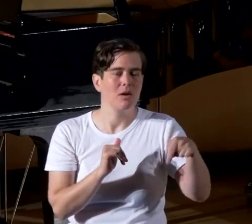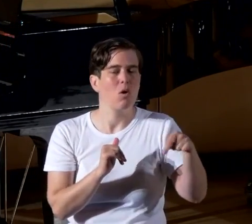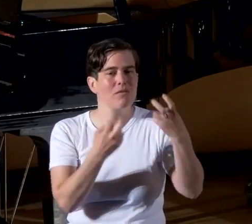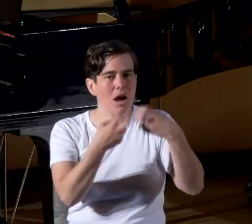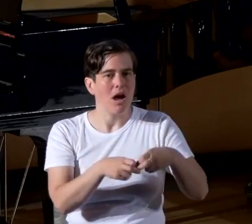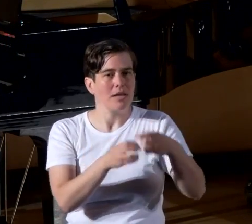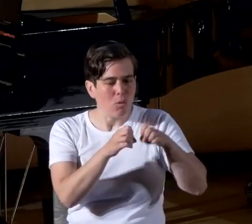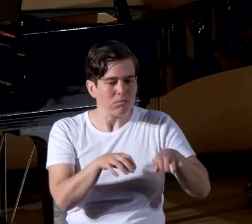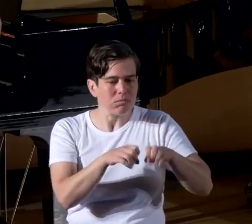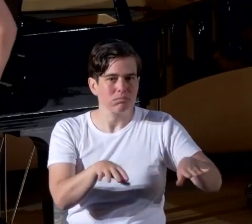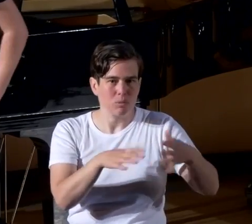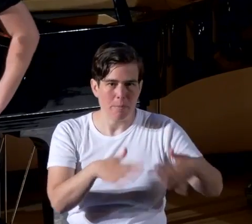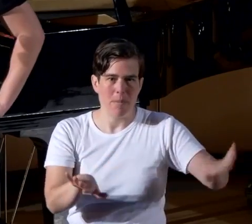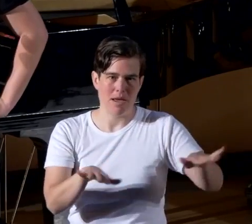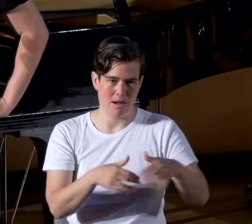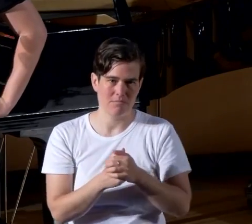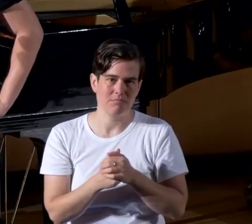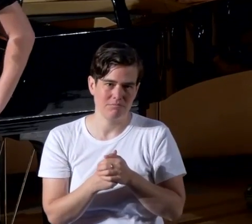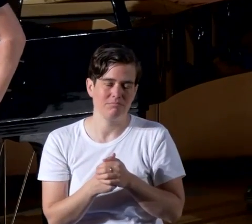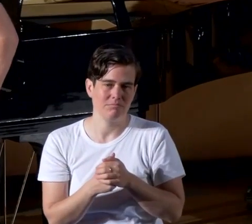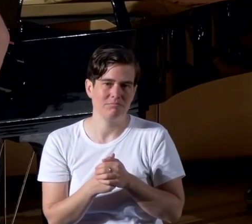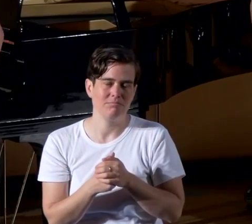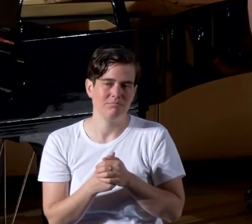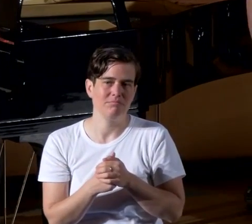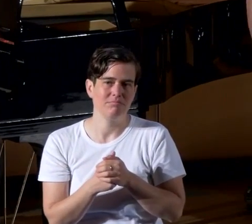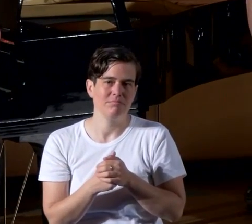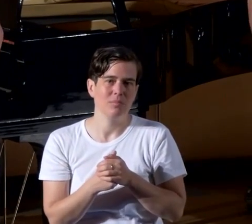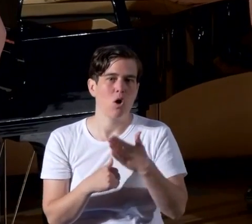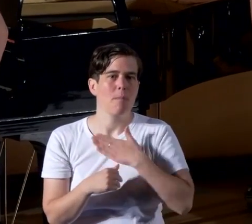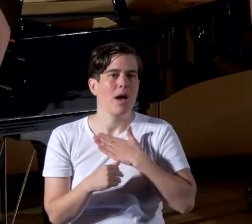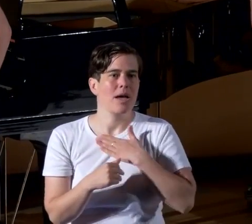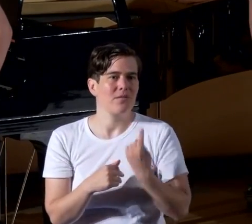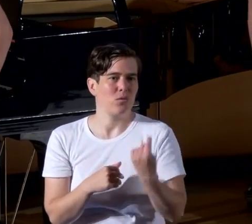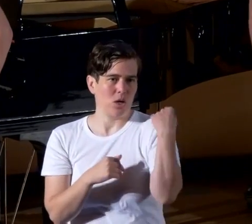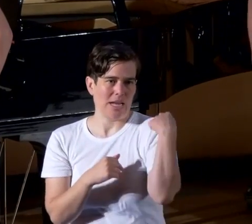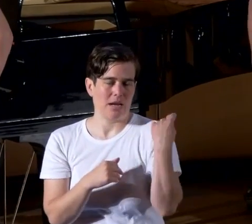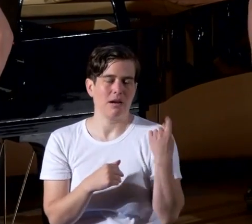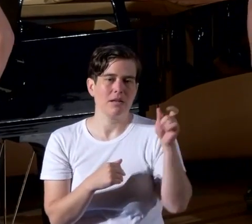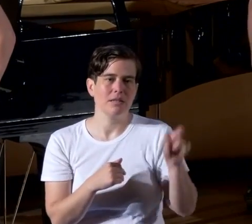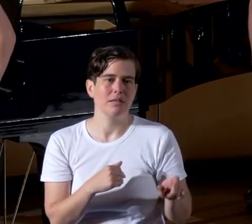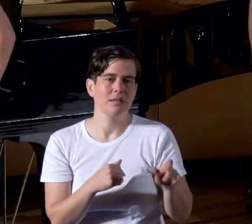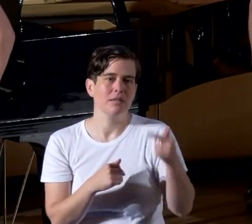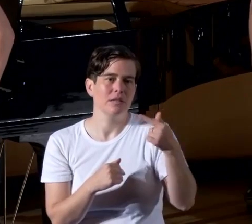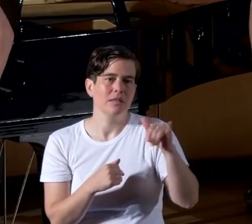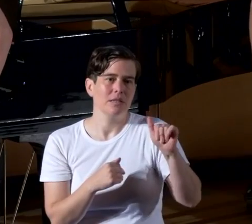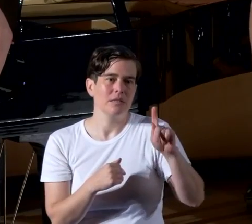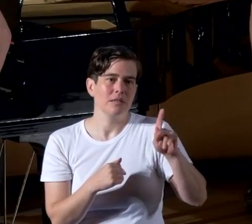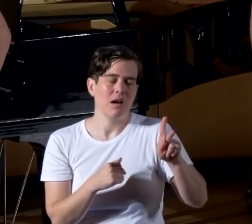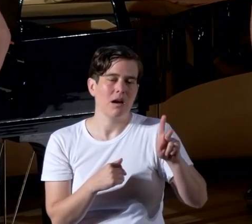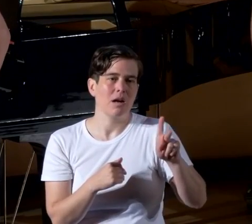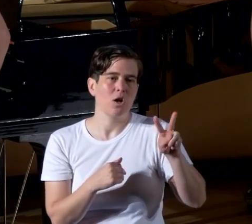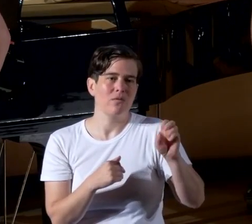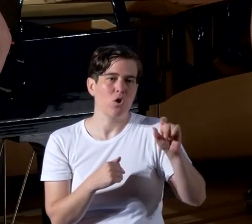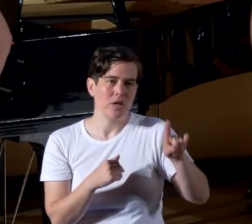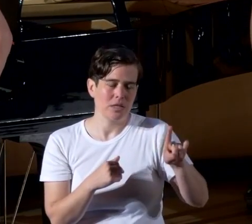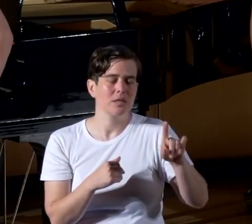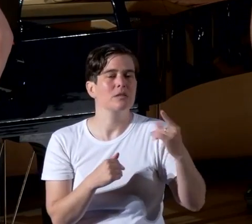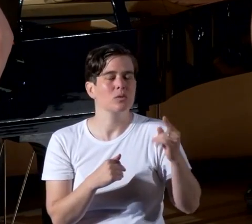Verein verankert. Und mein Vorgänger, Tjaak Voigt, Vizepräsident